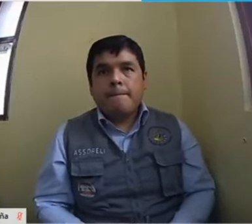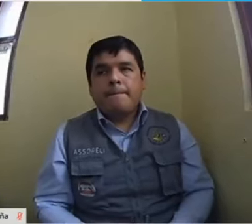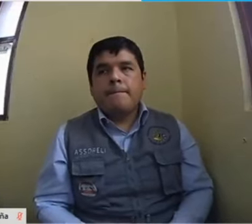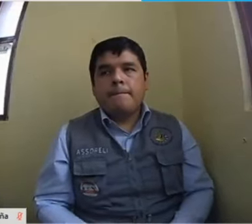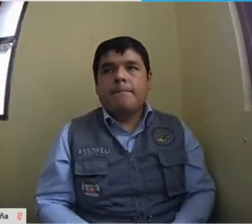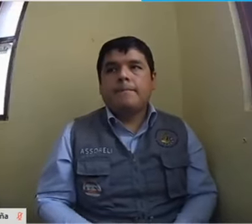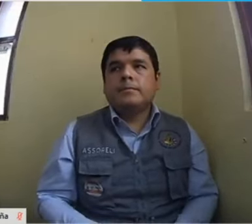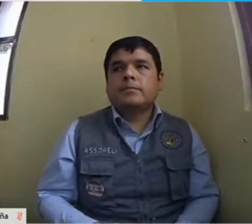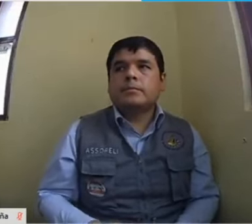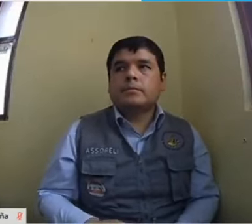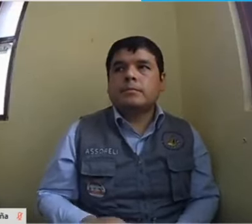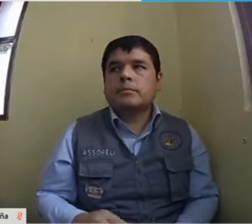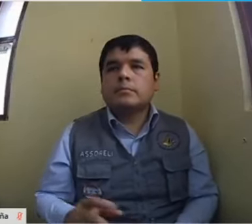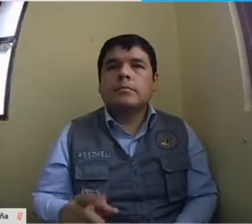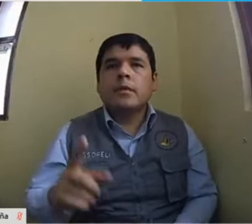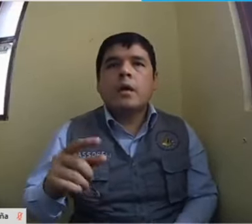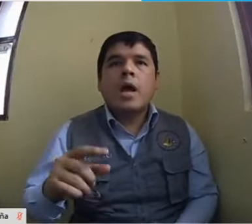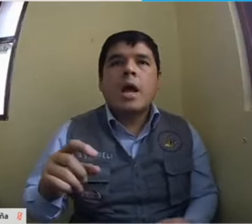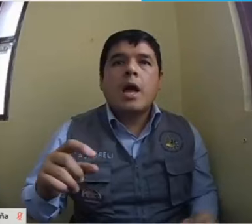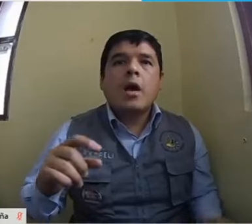justamente donde se ubica el anillo.